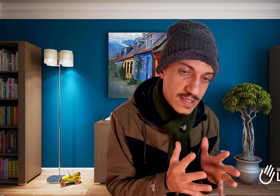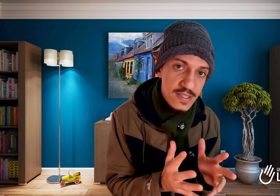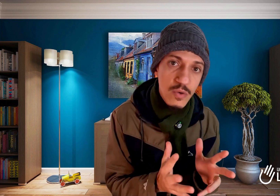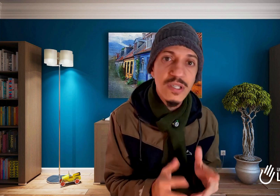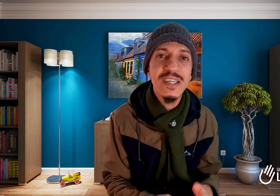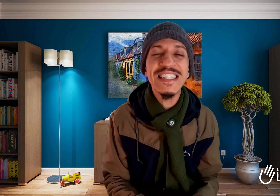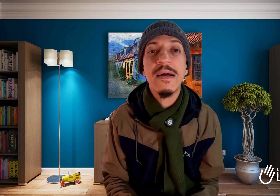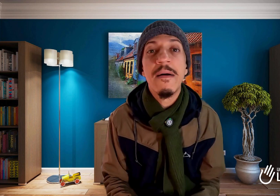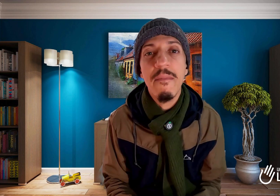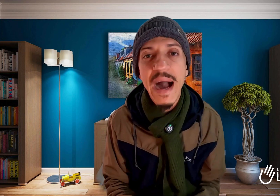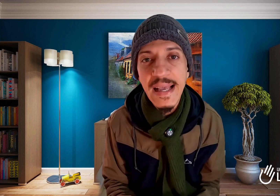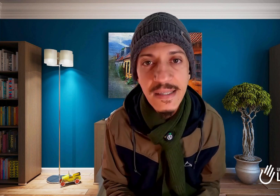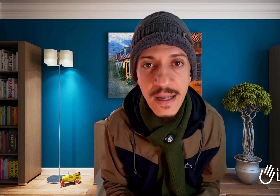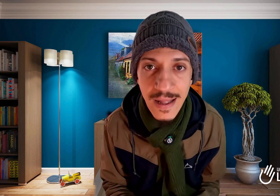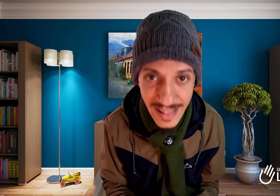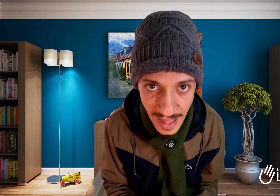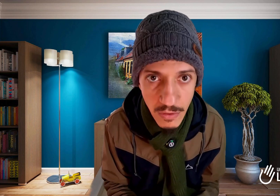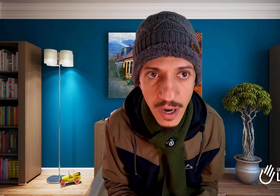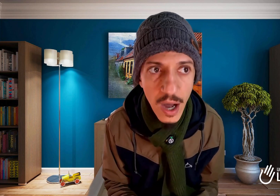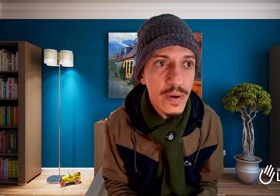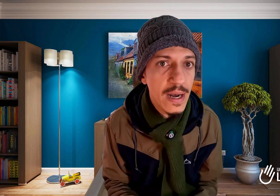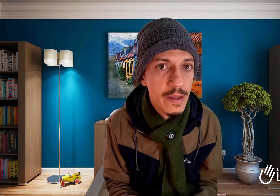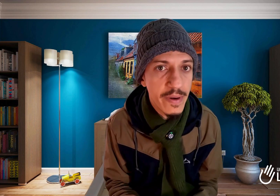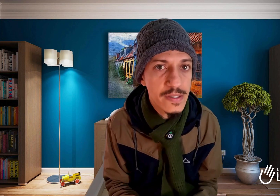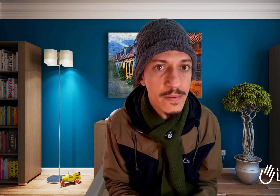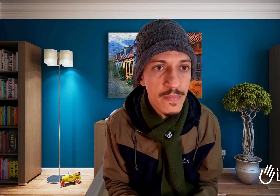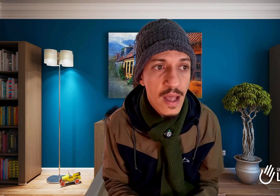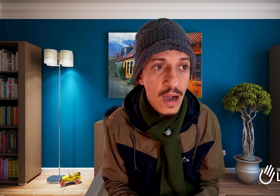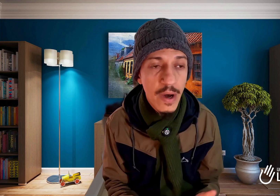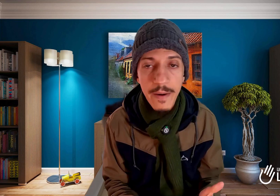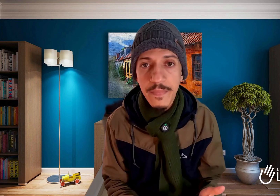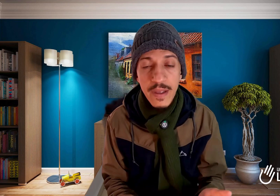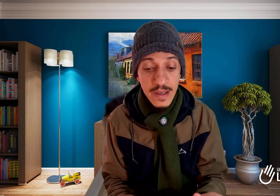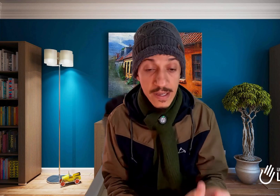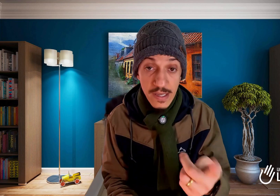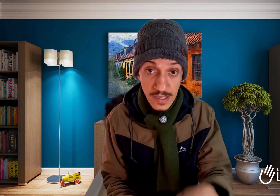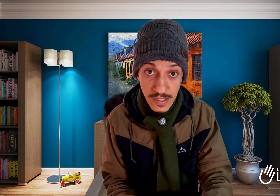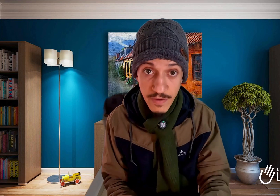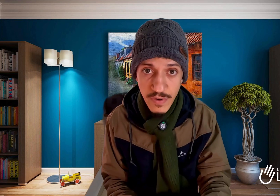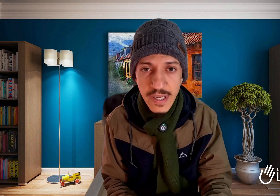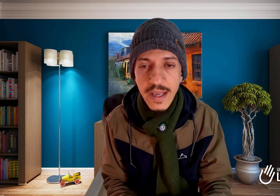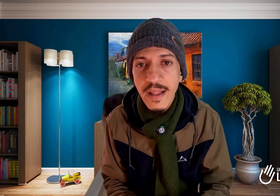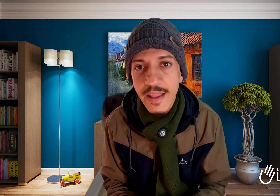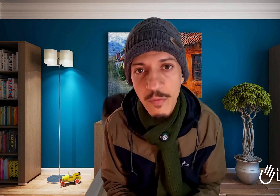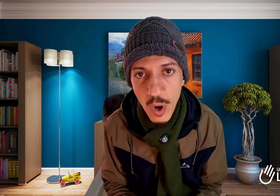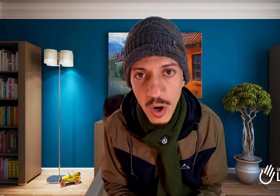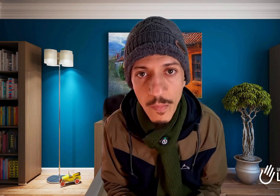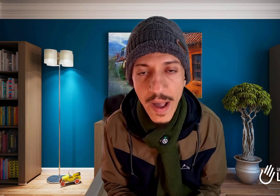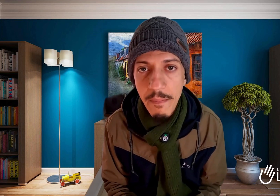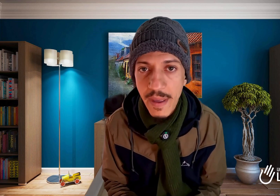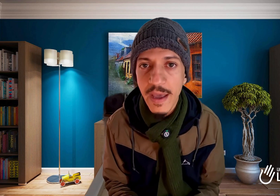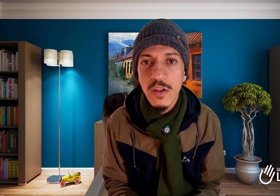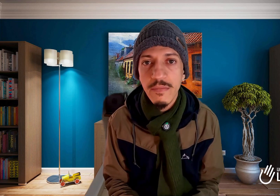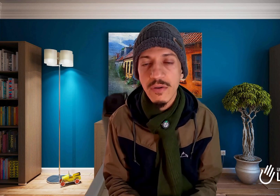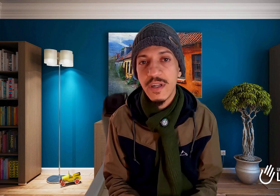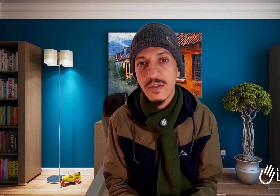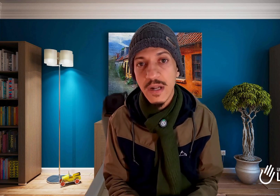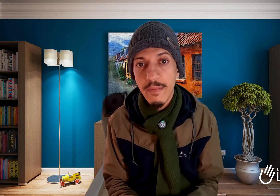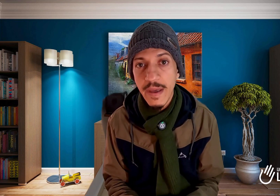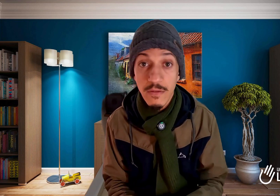que seja mais natural na Libras. Agora, se você quer ter o meu acompanhamento, o meu direcionamento e acesso